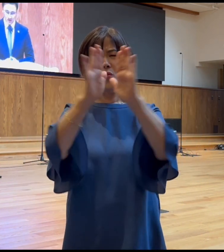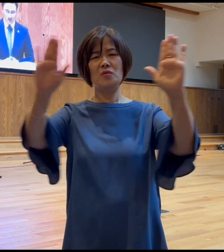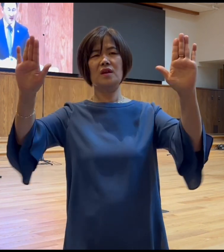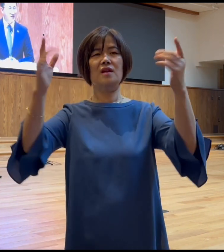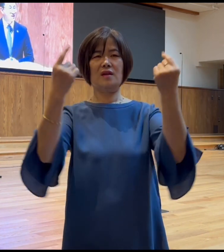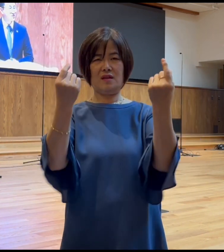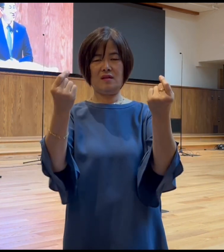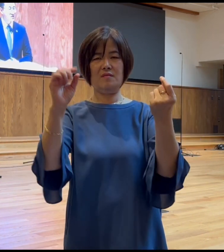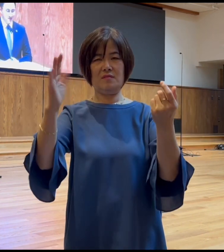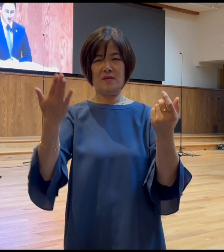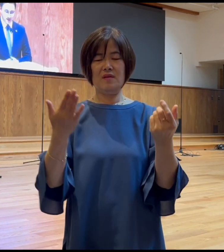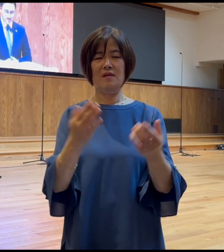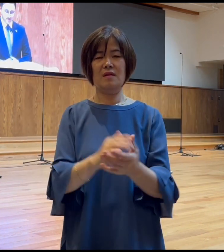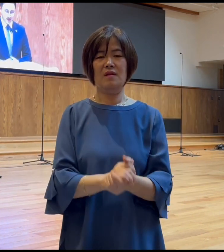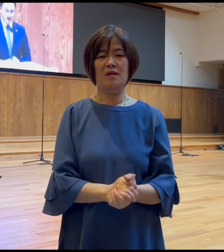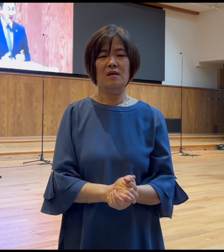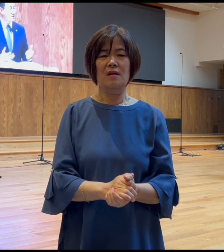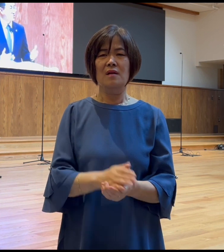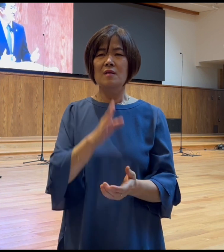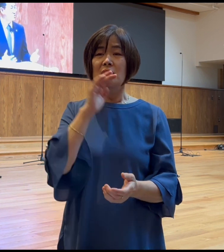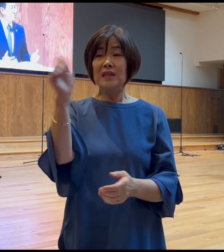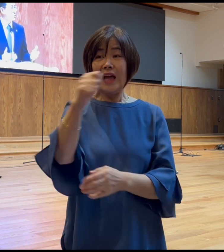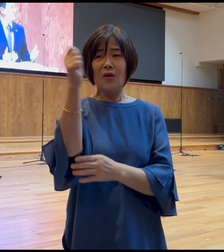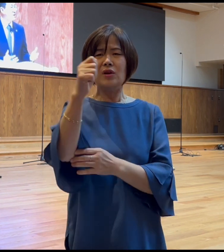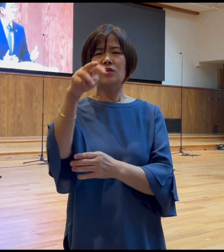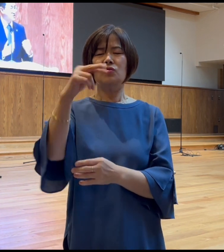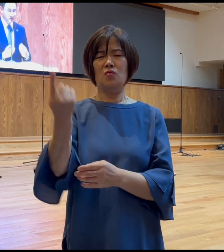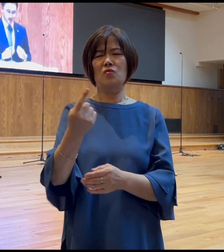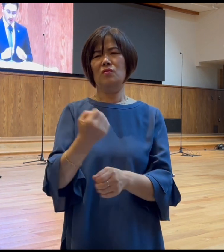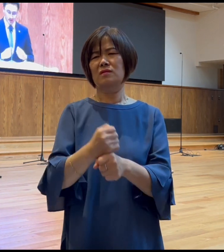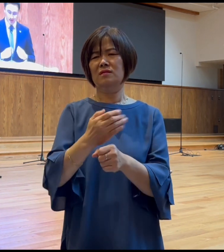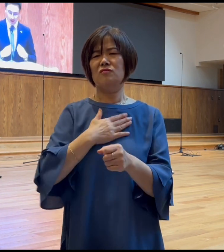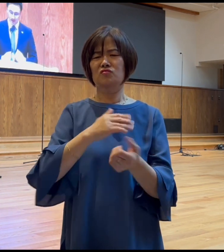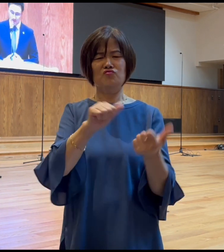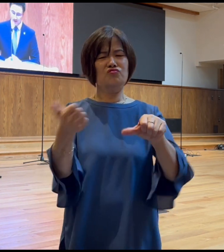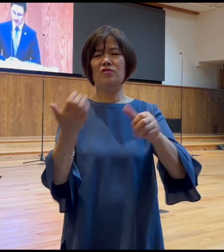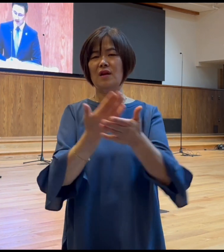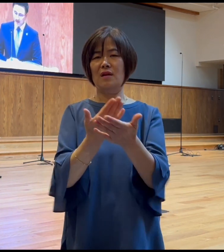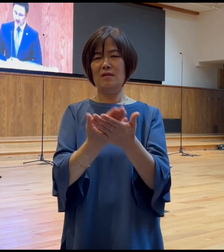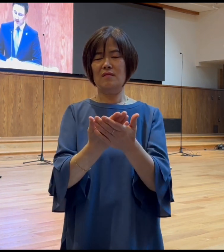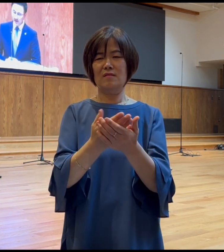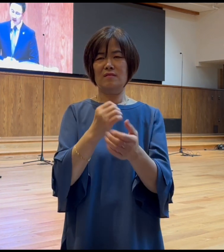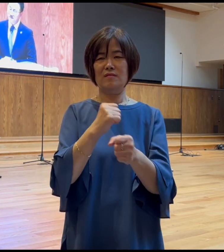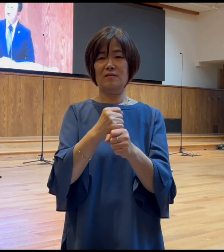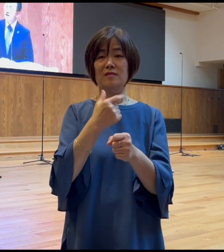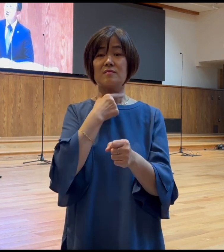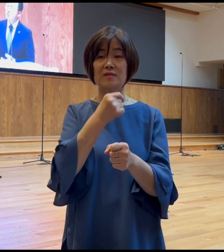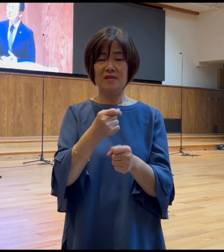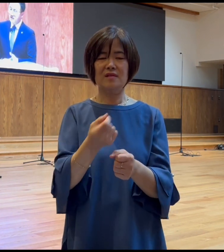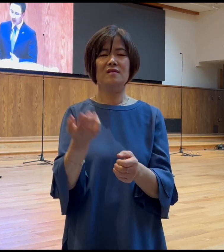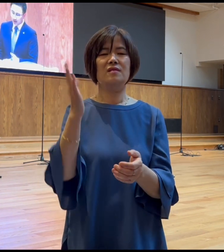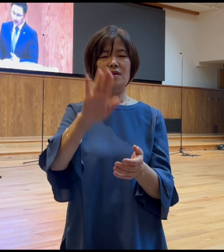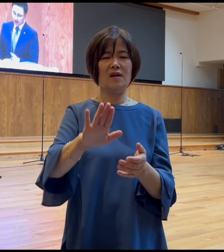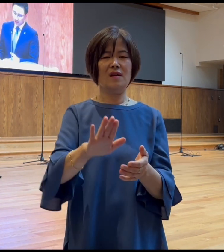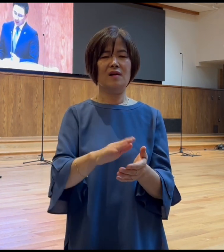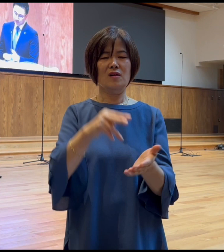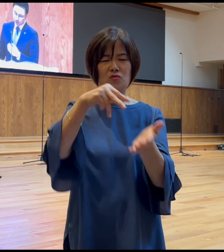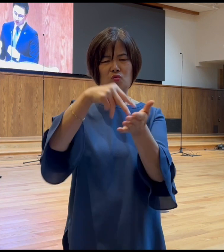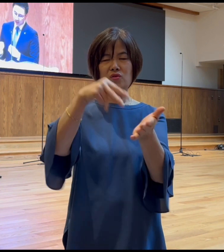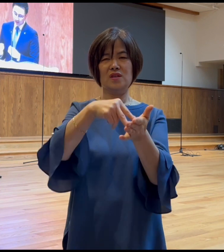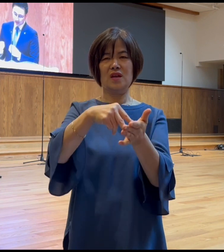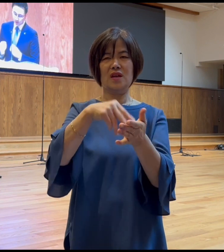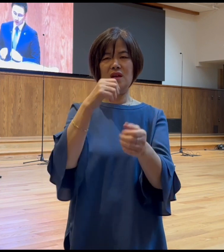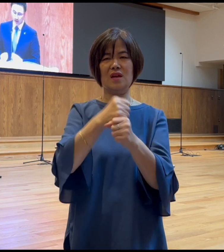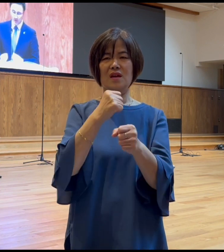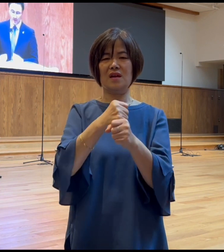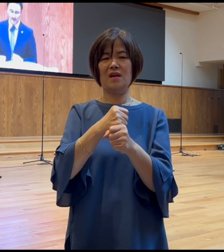그러했고 엘리야도 그러했습니다. 다윗조차도 존재의 부정을 당했습니다. 그러나 존재에